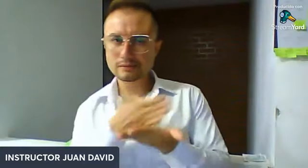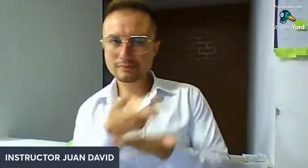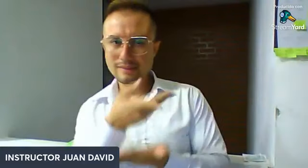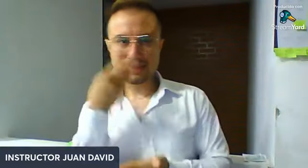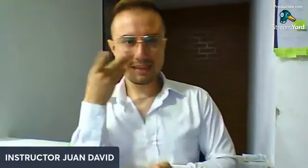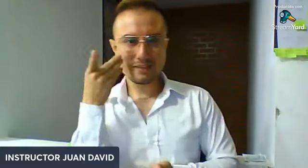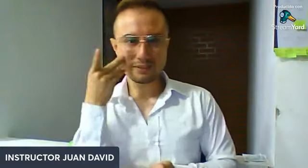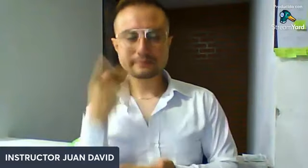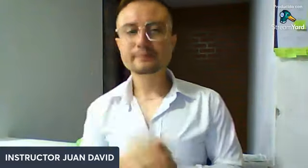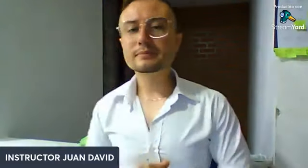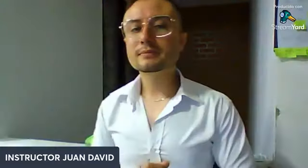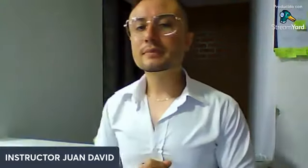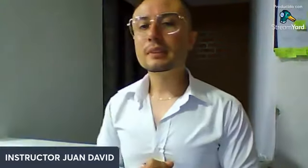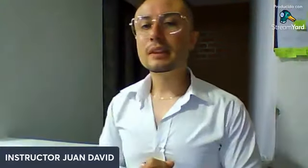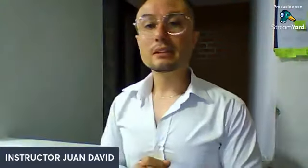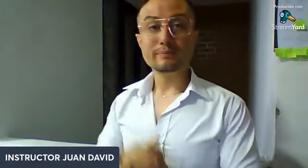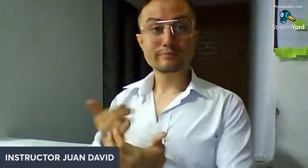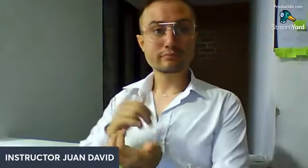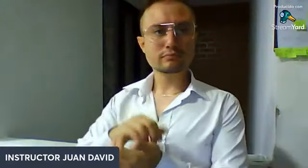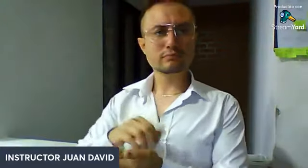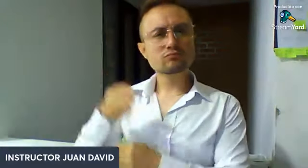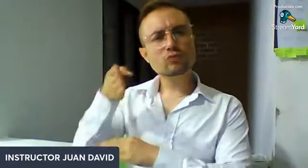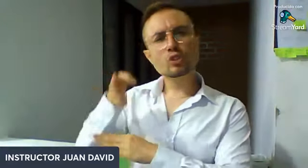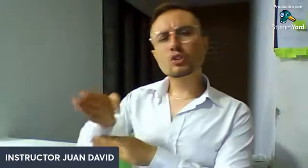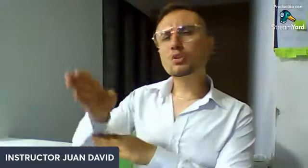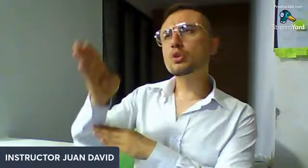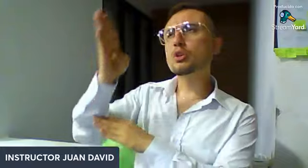bueno, esta frase sería traducida así.